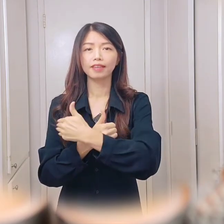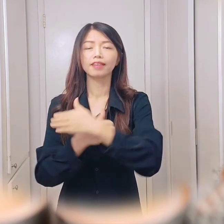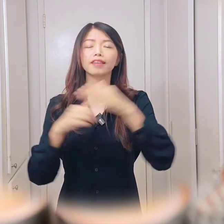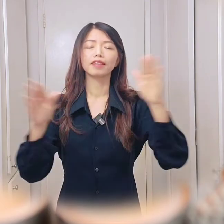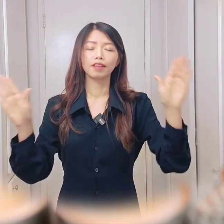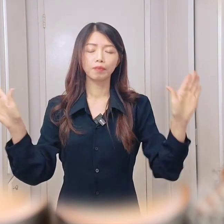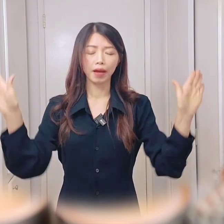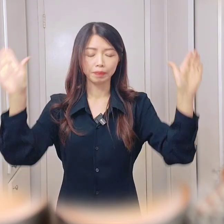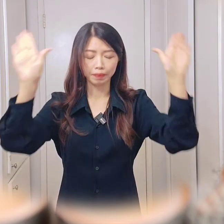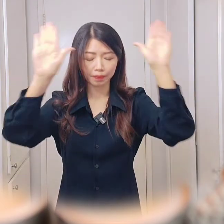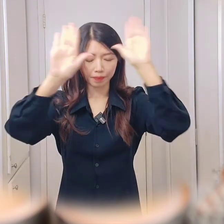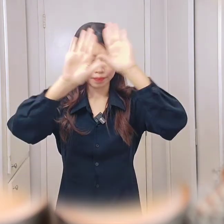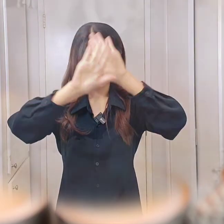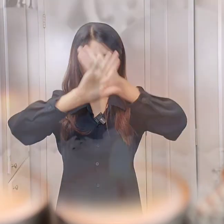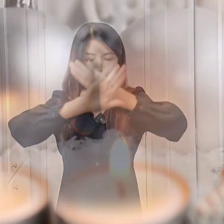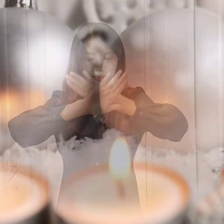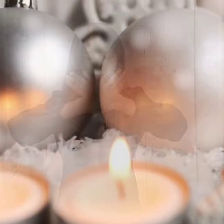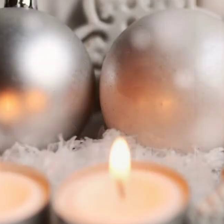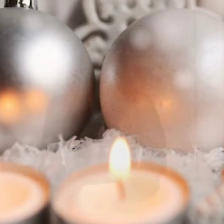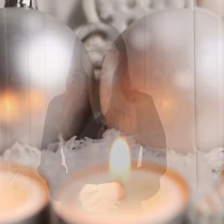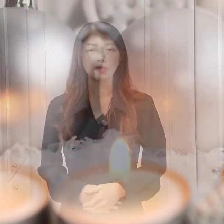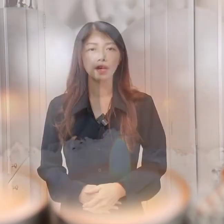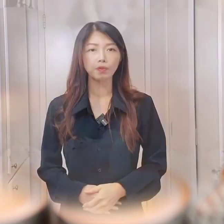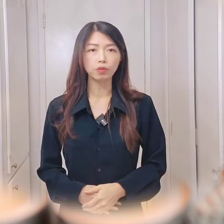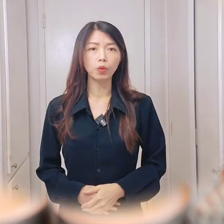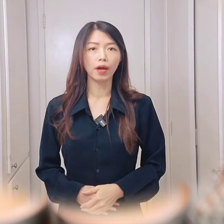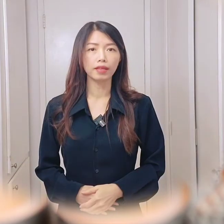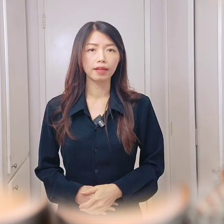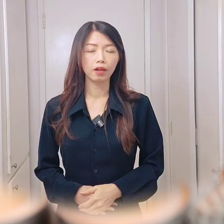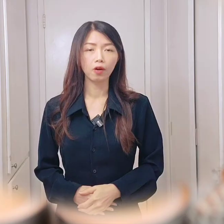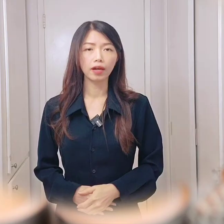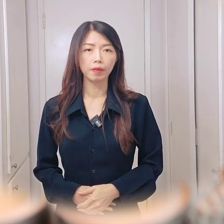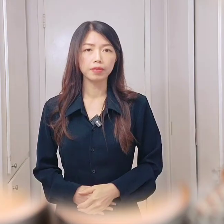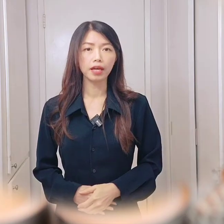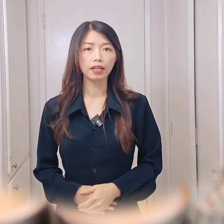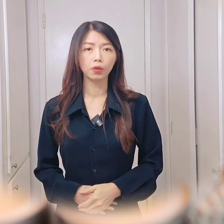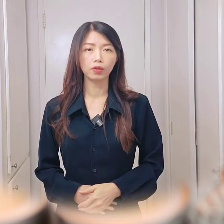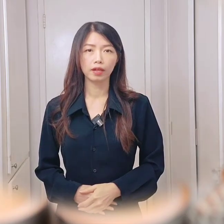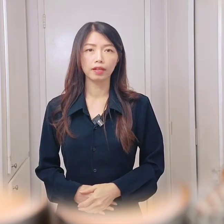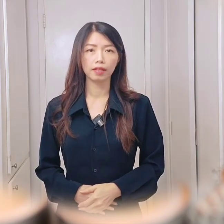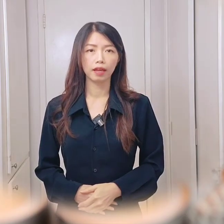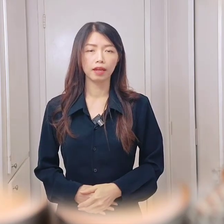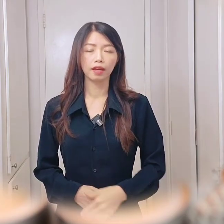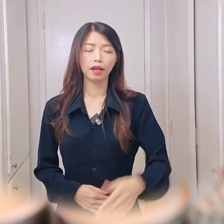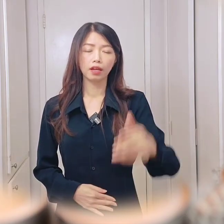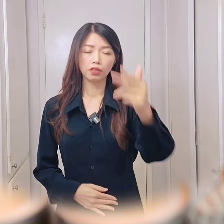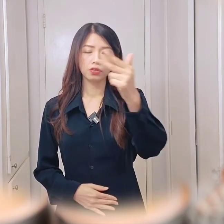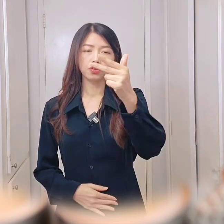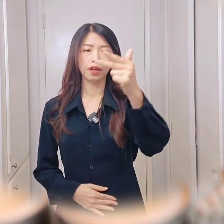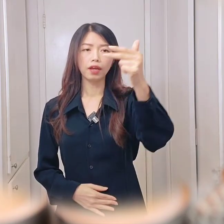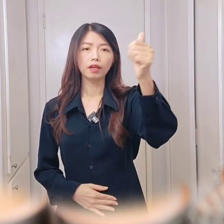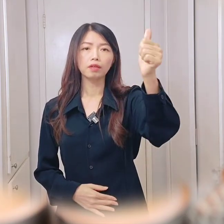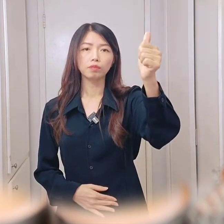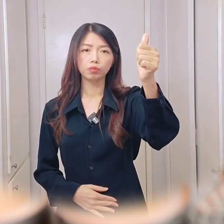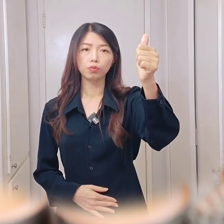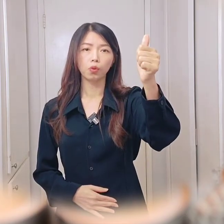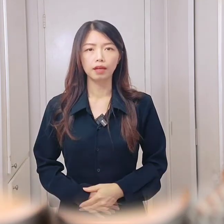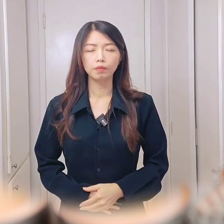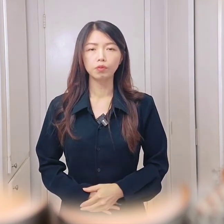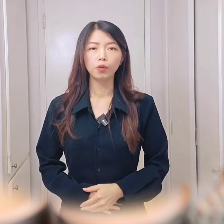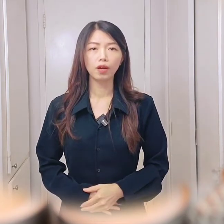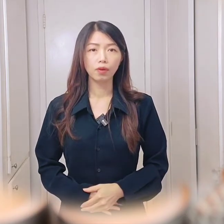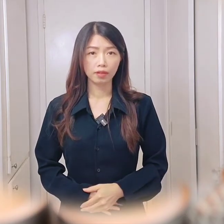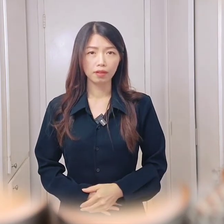묻힌 밤. 주위에 부모 앉아서 감사 기도 드릴 때 주위에